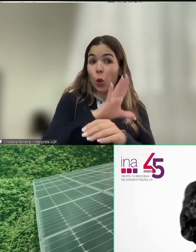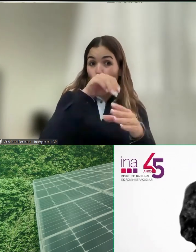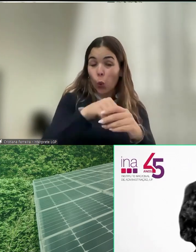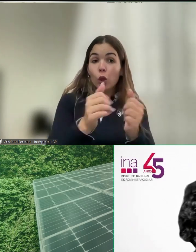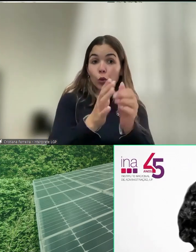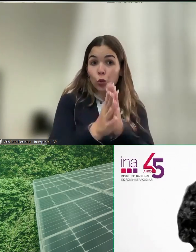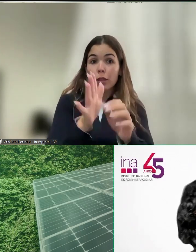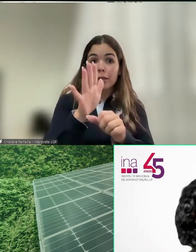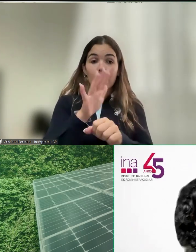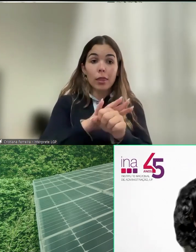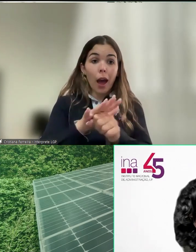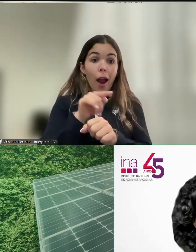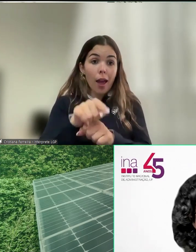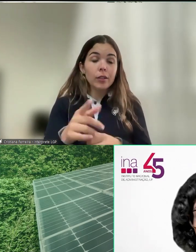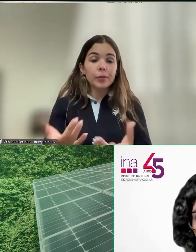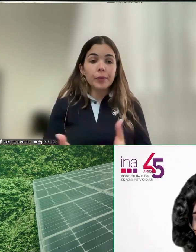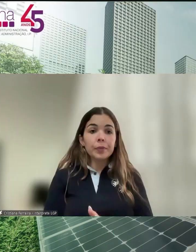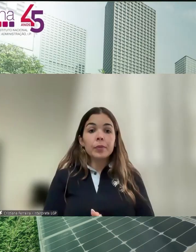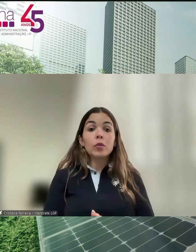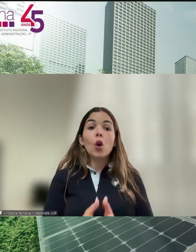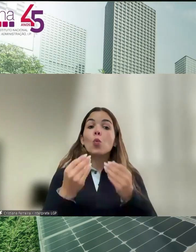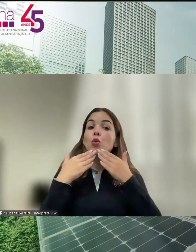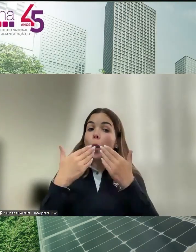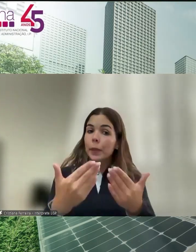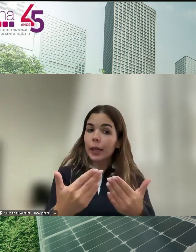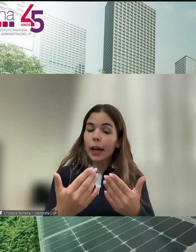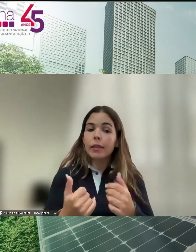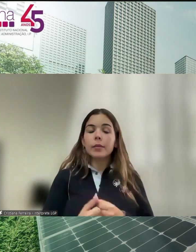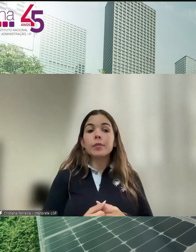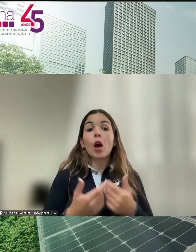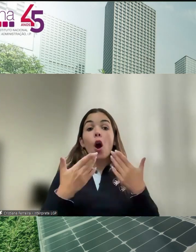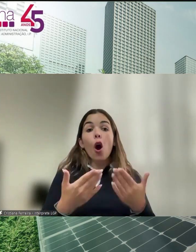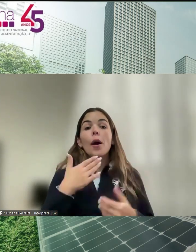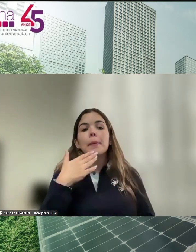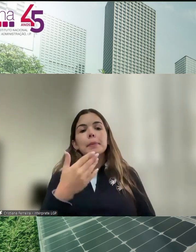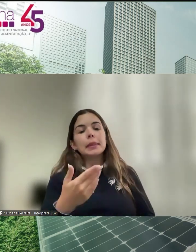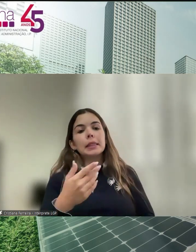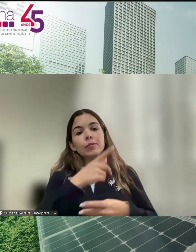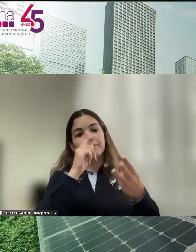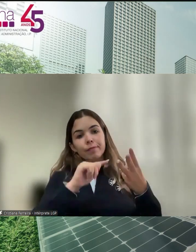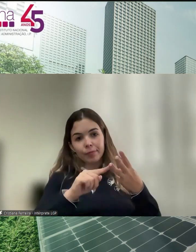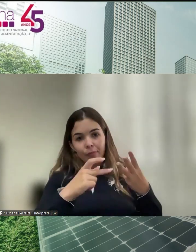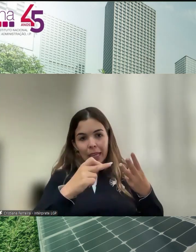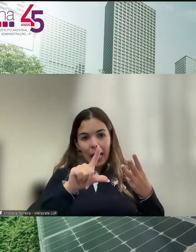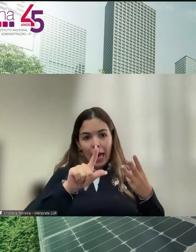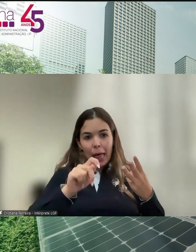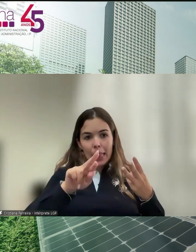contexto. Eu pediria agora aqui, muito obrigada pela sua intervenção, vou pedir aqui então agora ao Alexandre que